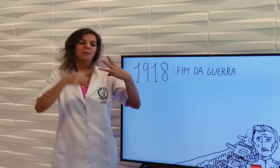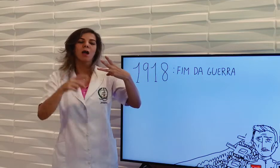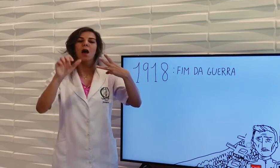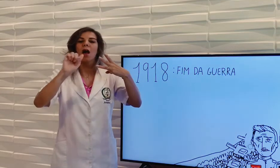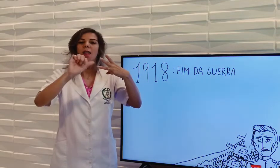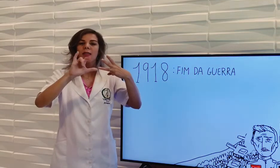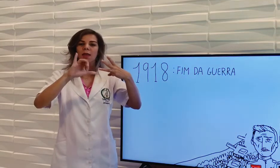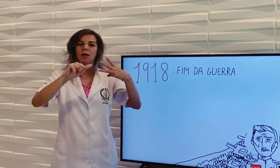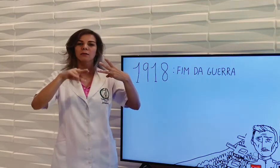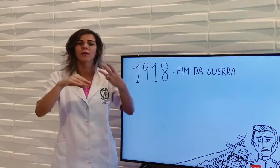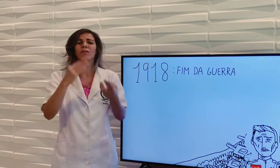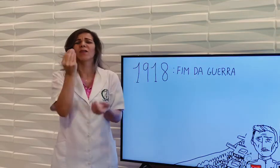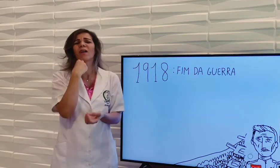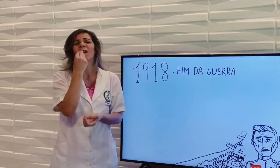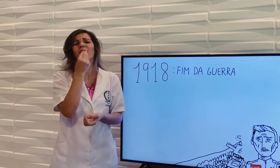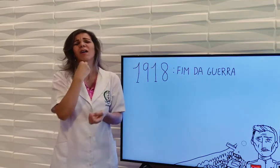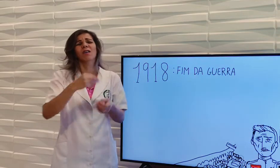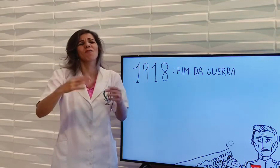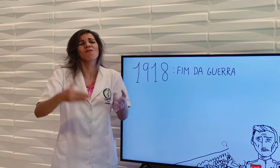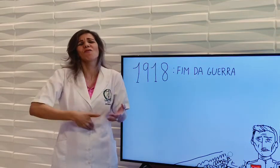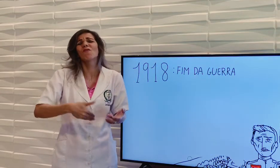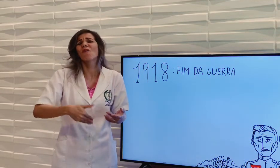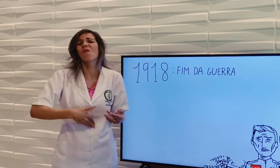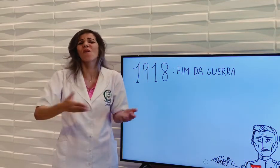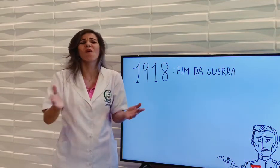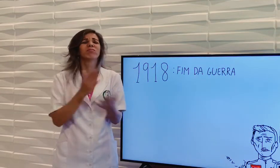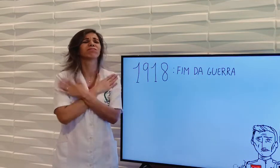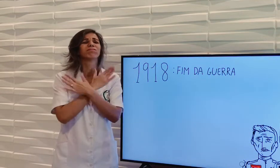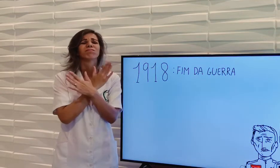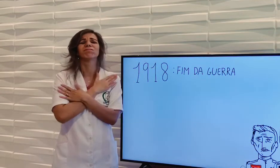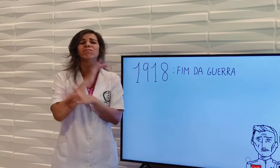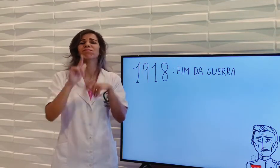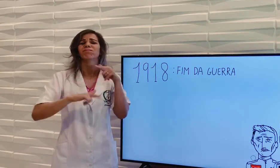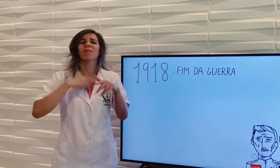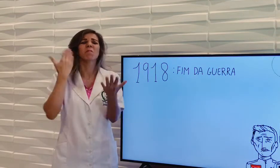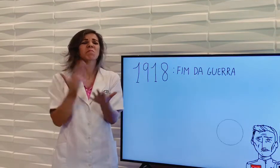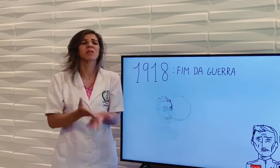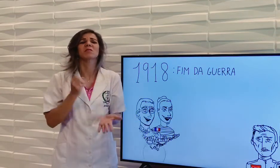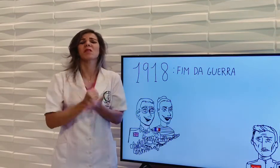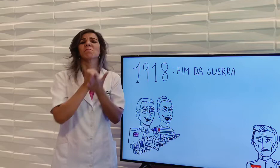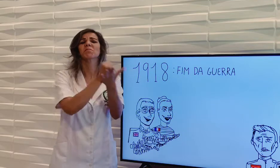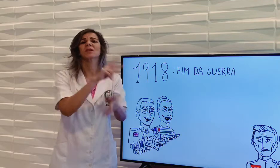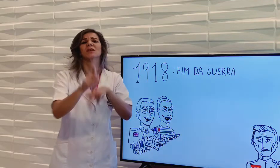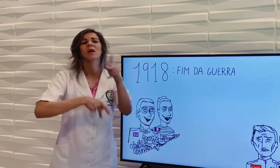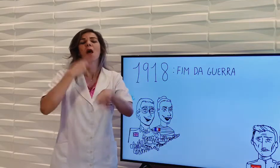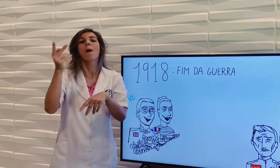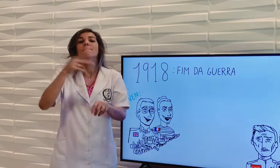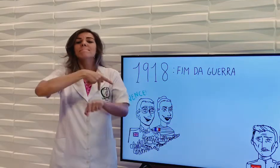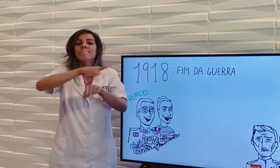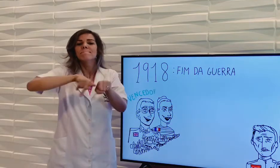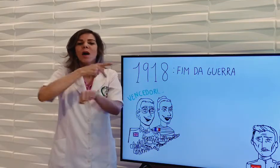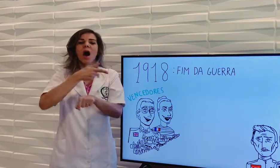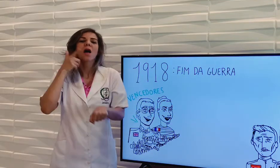e desemprego, assim perdendo o apoio popular. Os países vencedores quiseram lucrar a partir dos